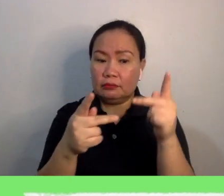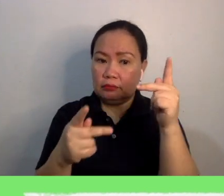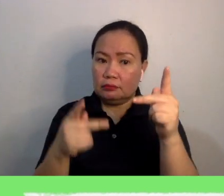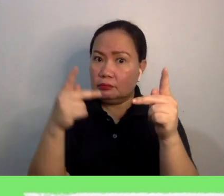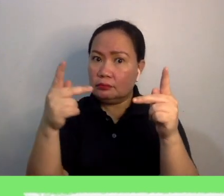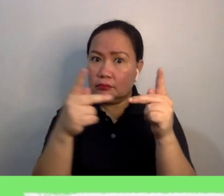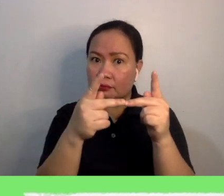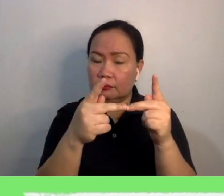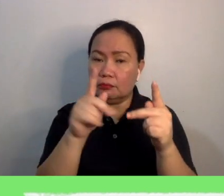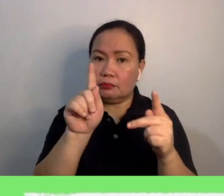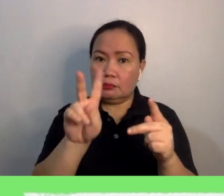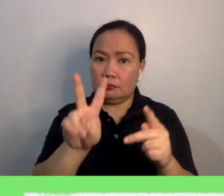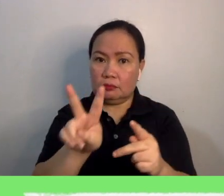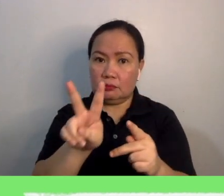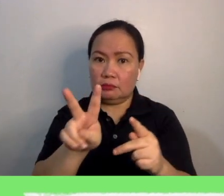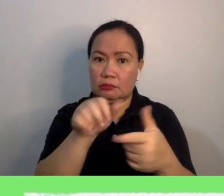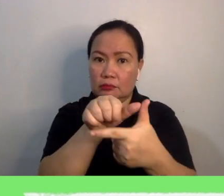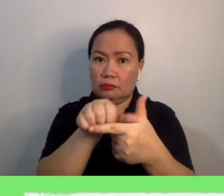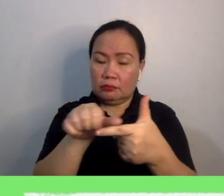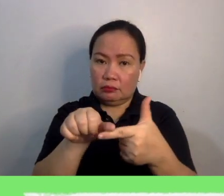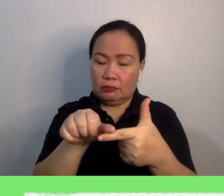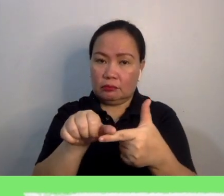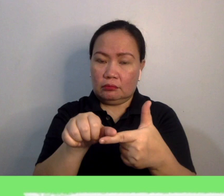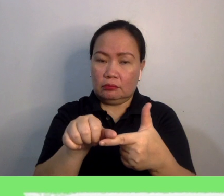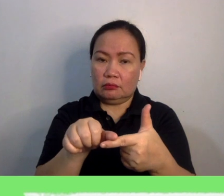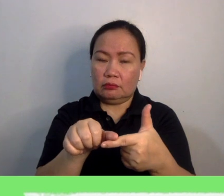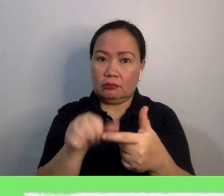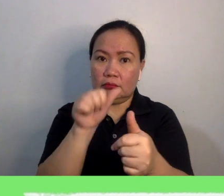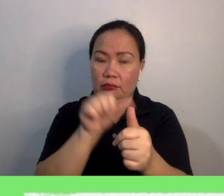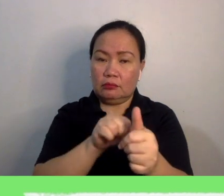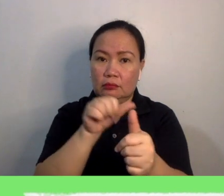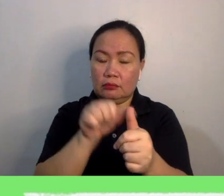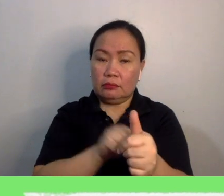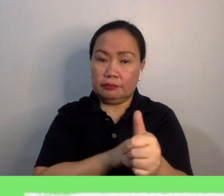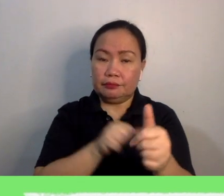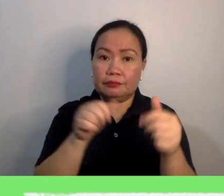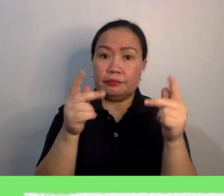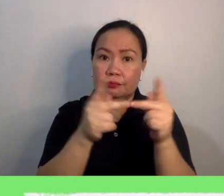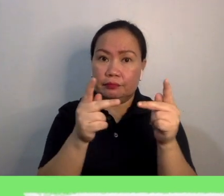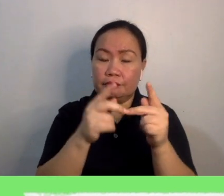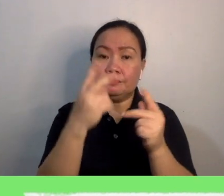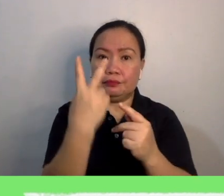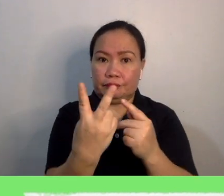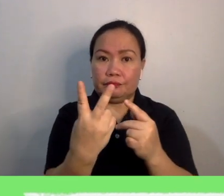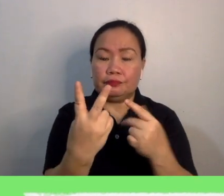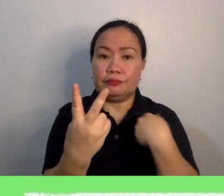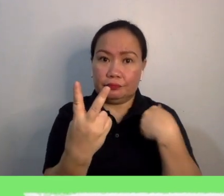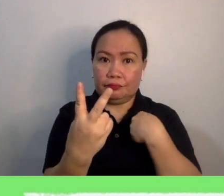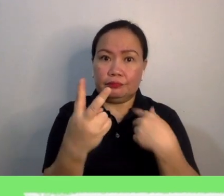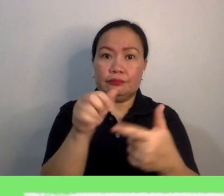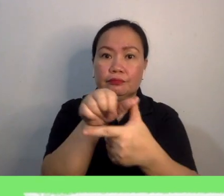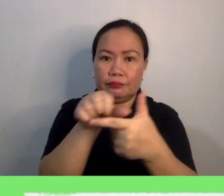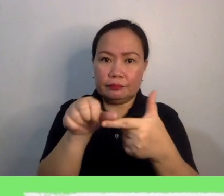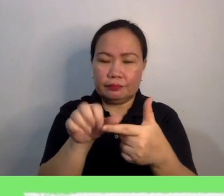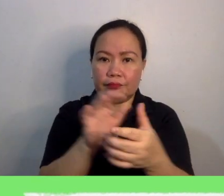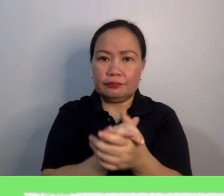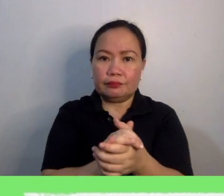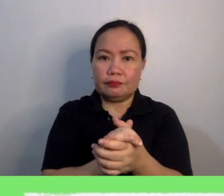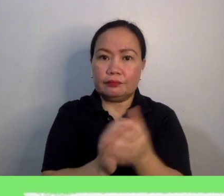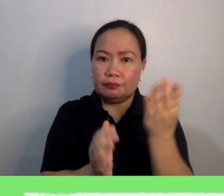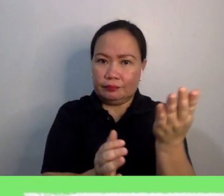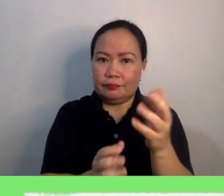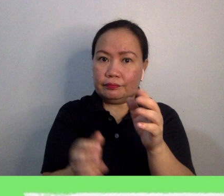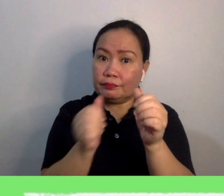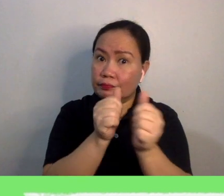nakita ninyo na dalawa ang angles po natin sa bawat angle pair. Okay? So, an angle pair is